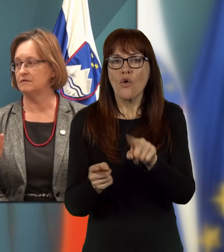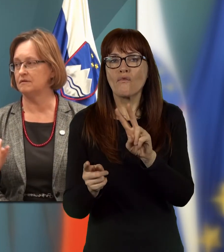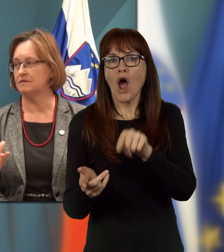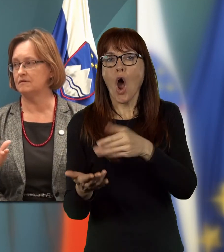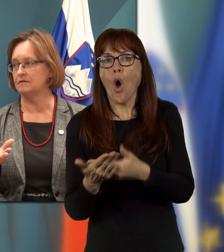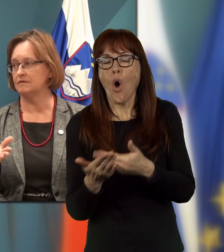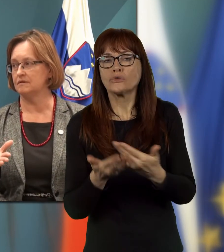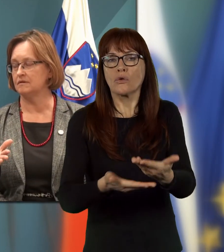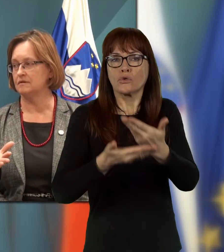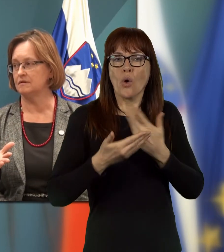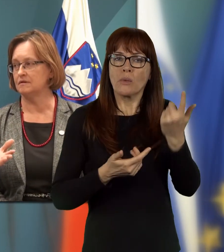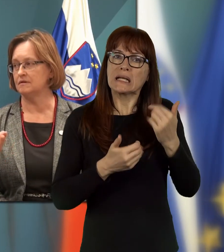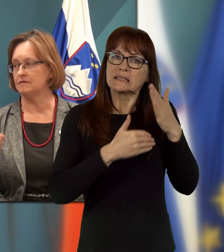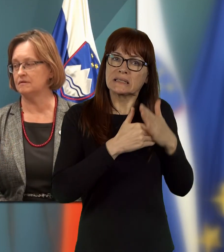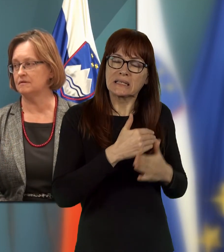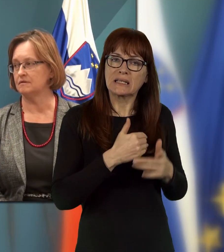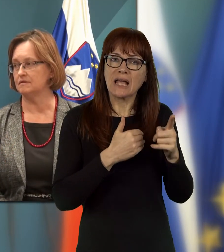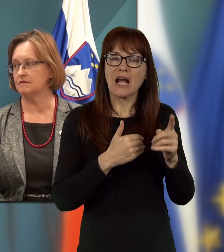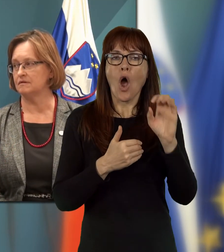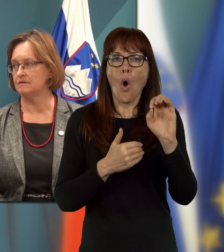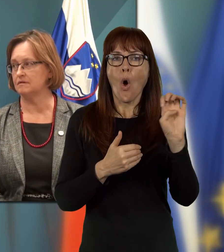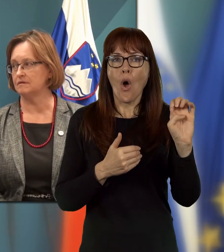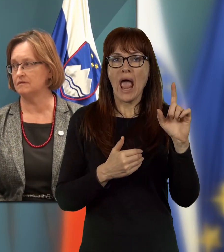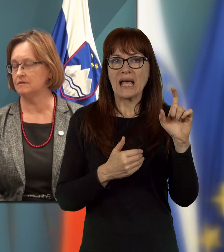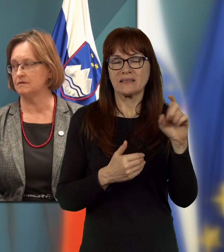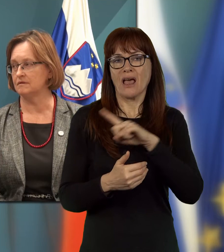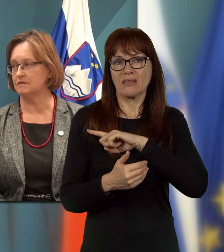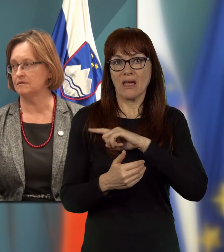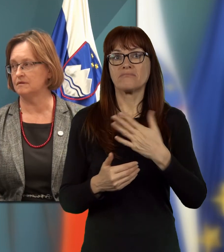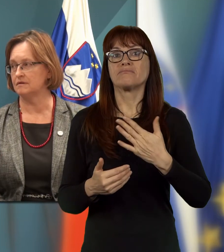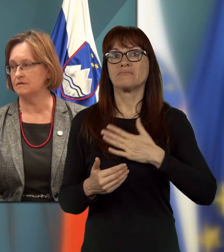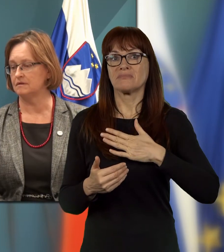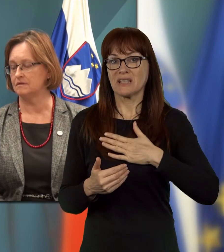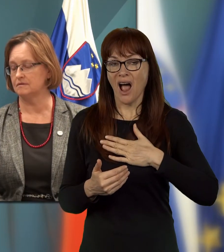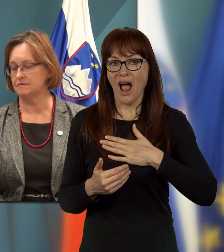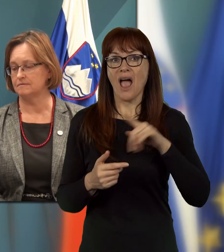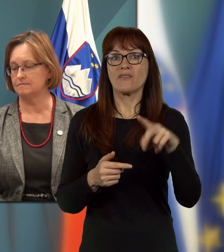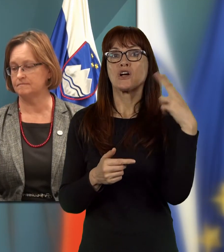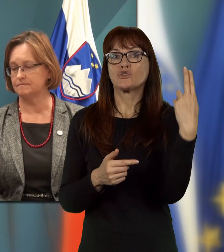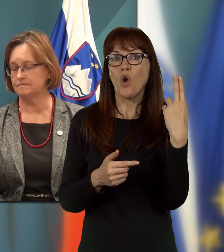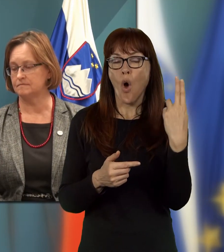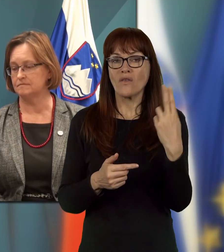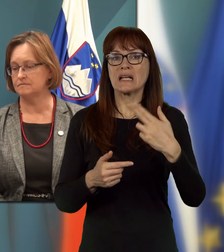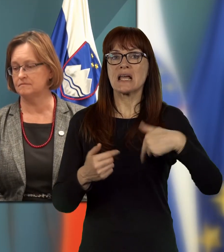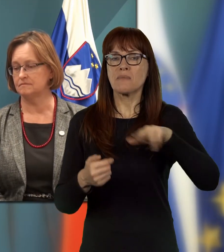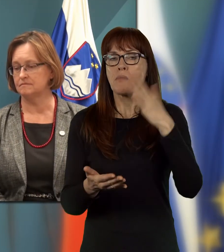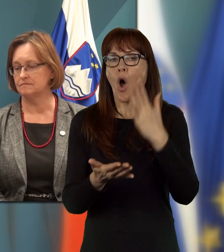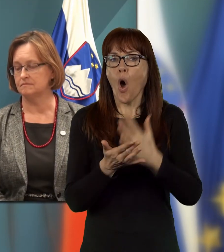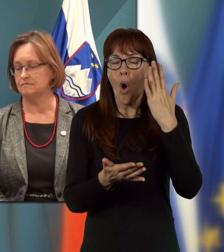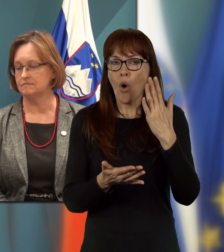v osnovah, ki smo jih dobili strani OECD-ja. Zakaj? Pač v